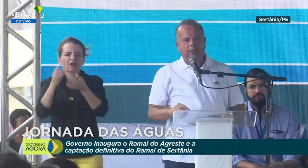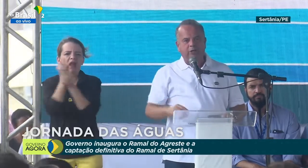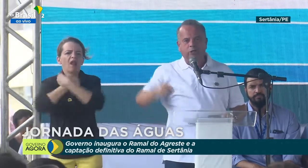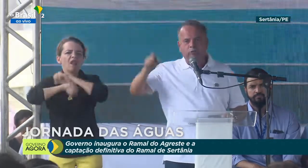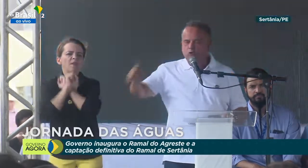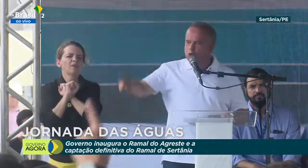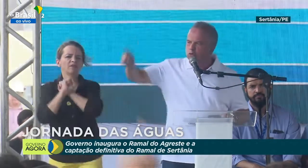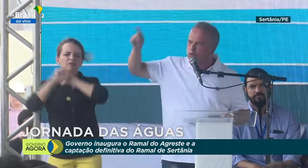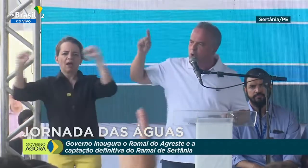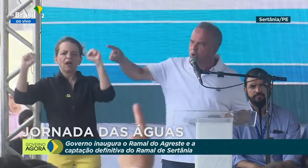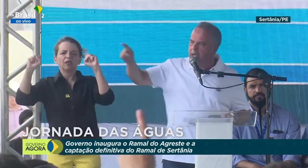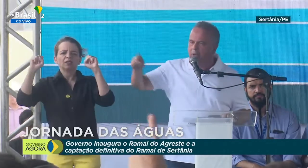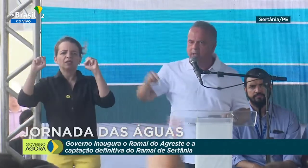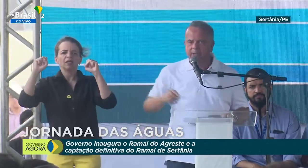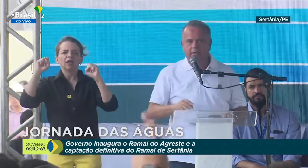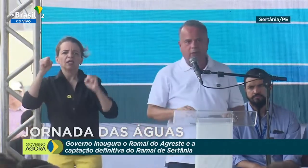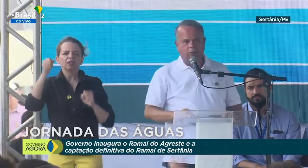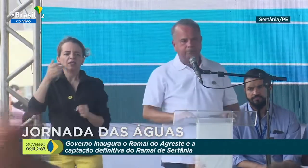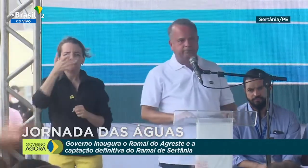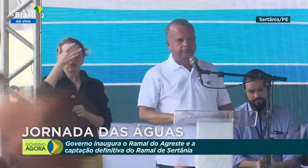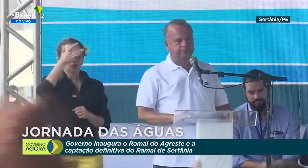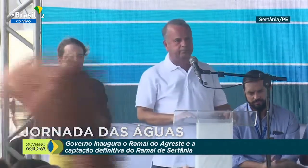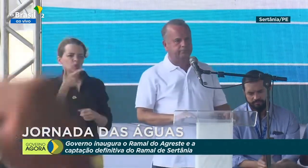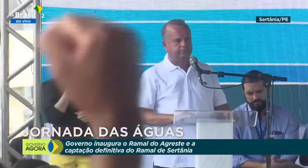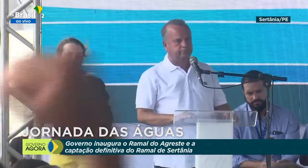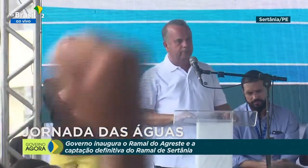povo nordestino do jugo dos coronéis de ocasião.